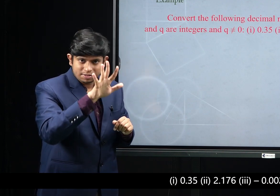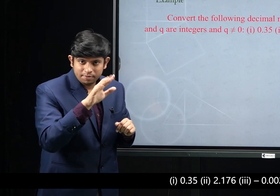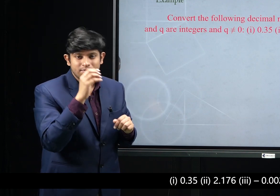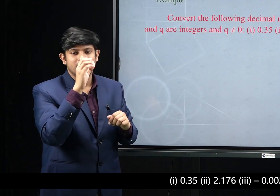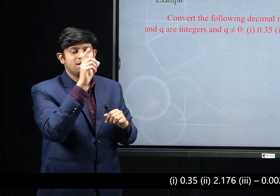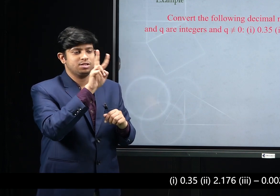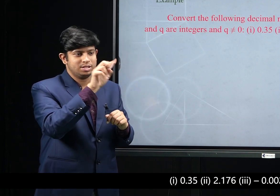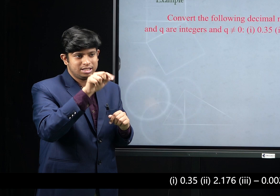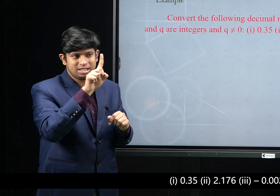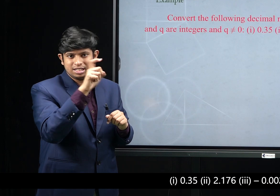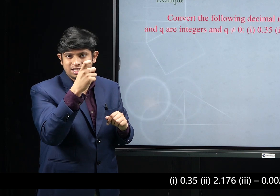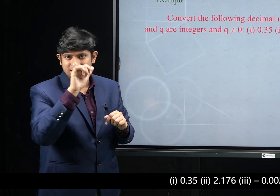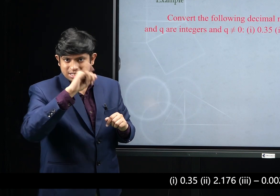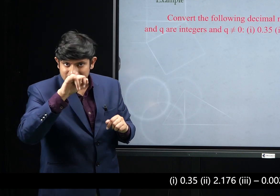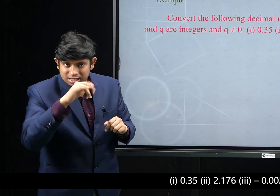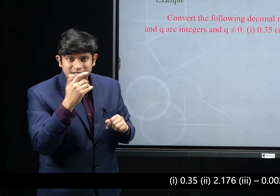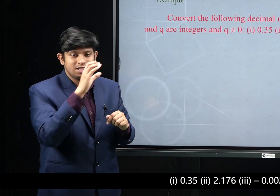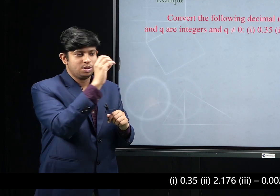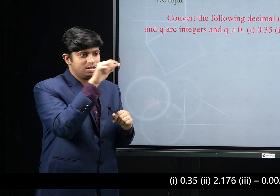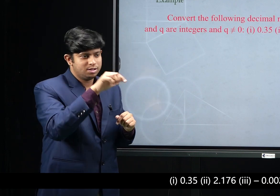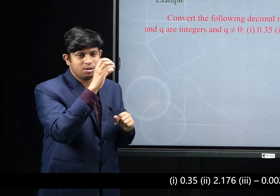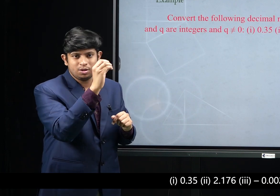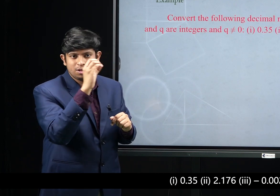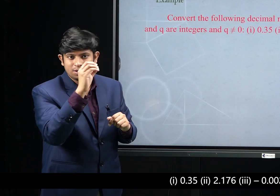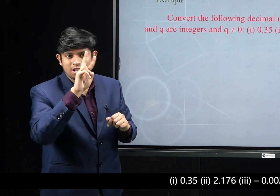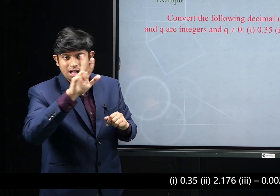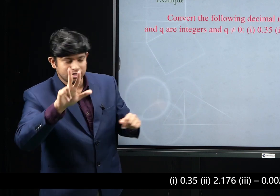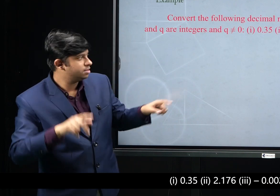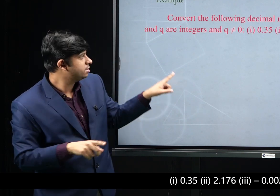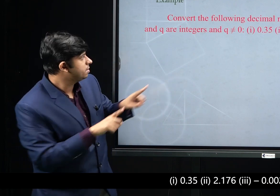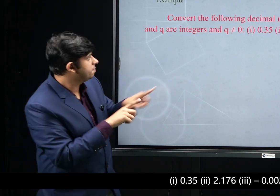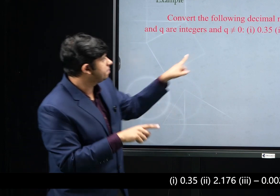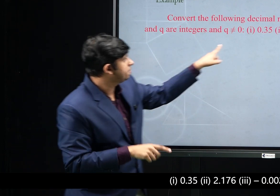1 0.35, 2 2.176, 3